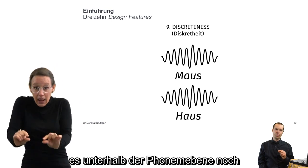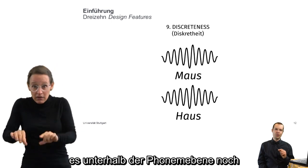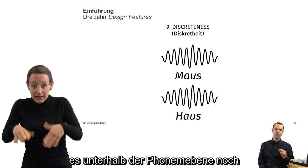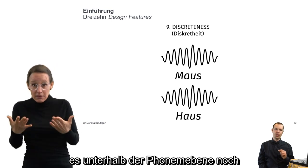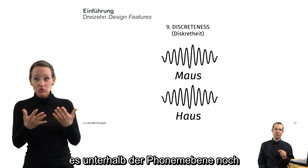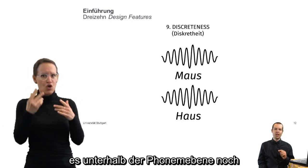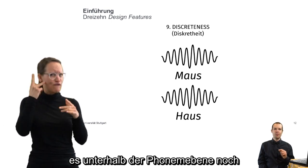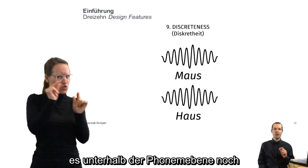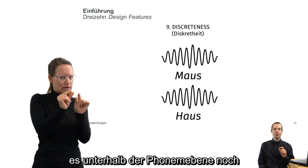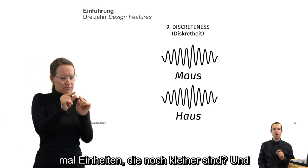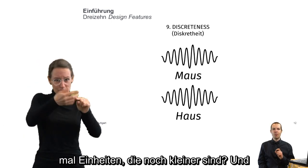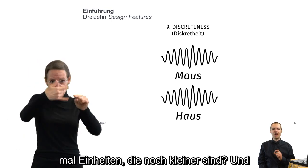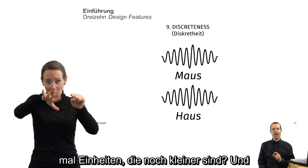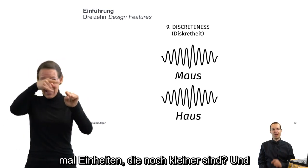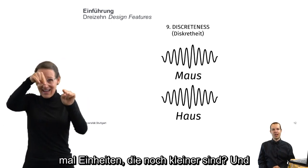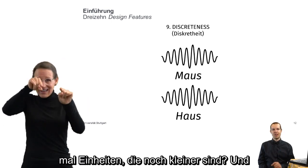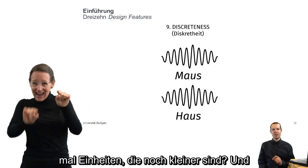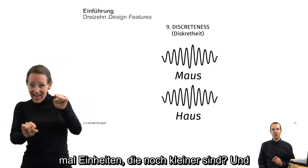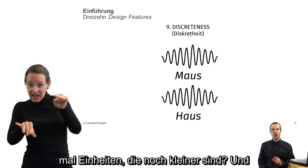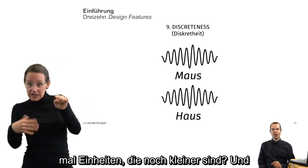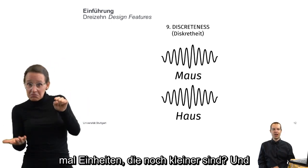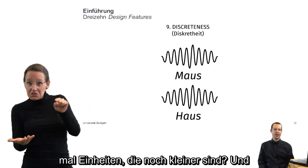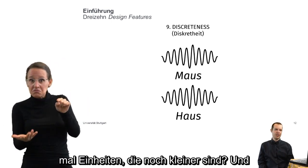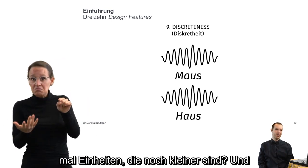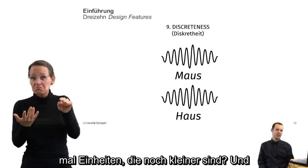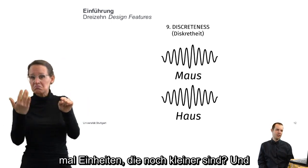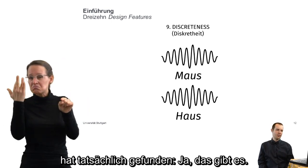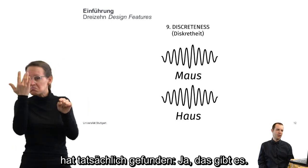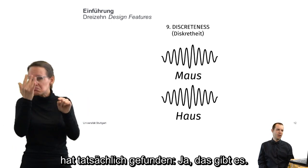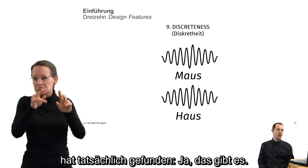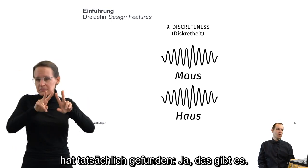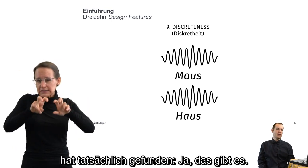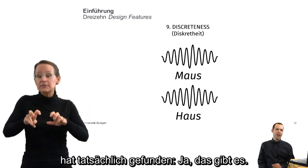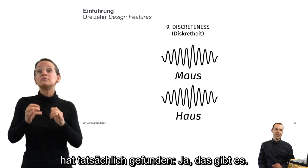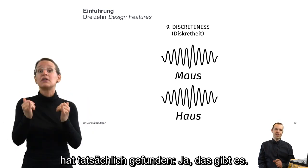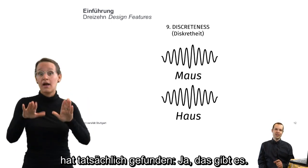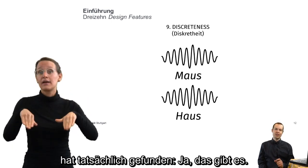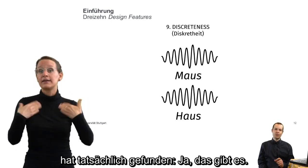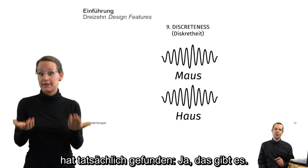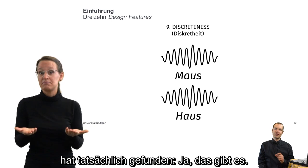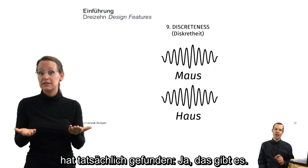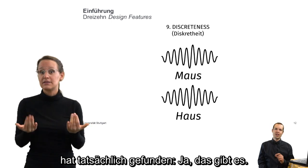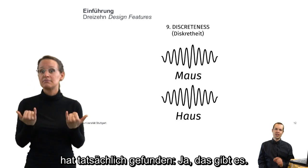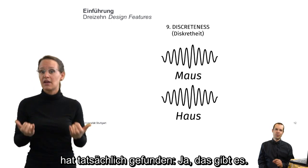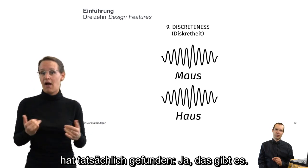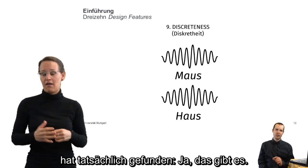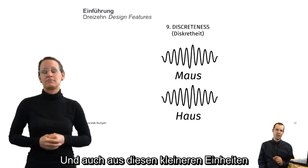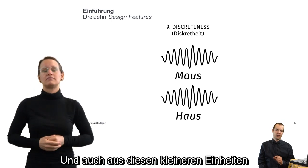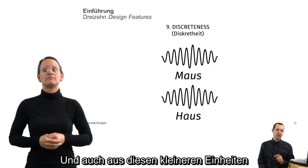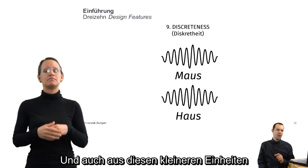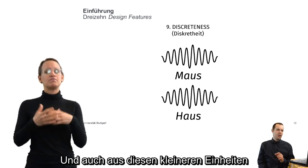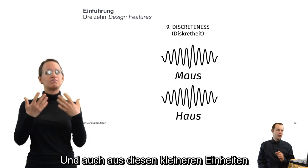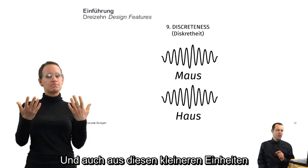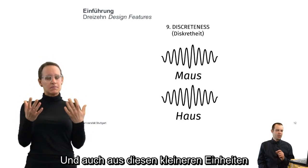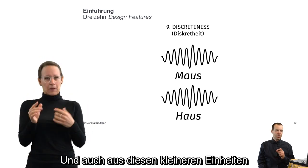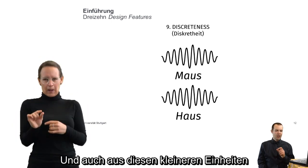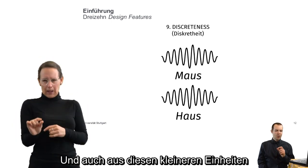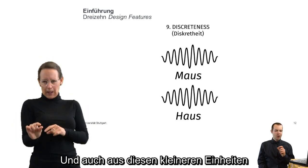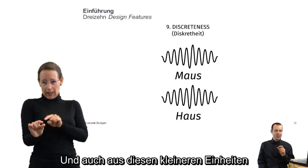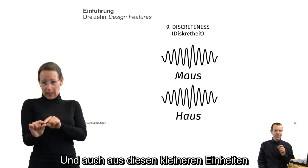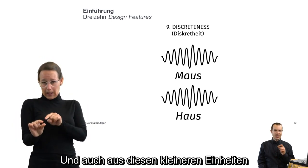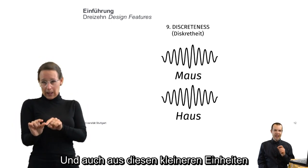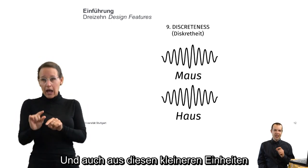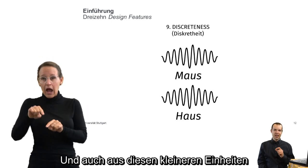unterhalb der Phonemebene nochmal Einheiten, die noch kleiner sind? Und hat tatsächlich gefunden, ja, das gibt es. Und